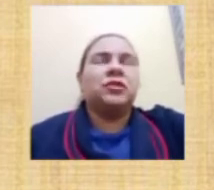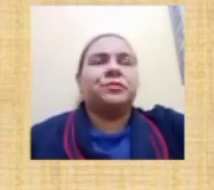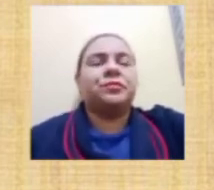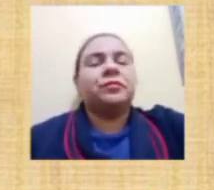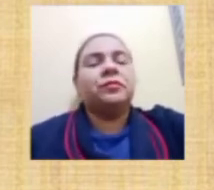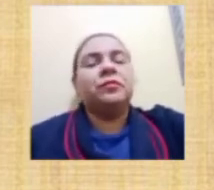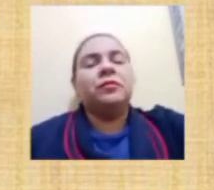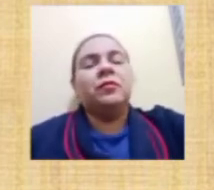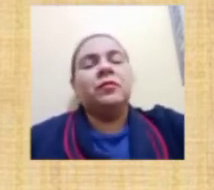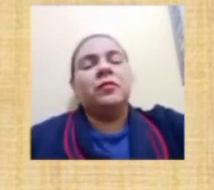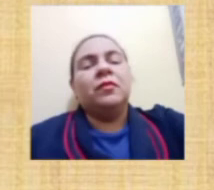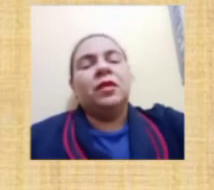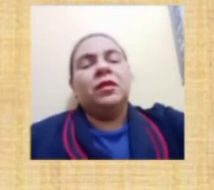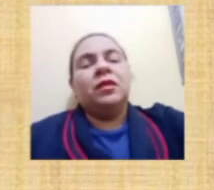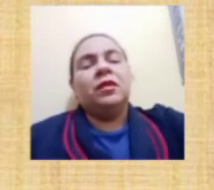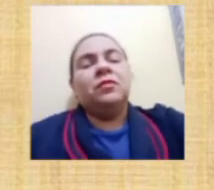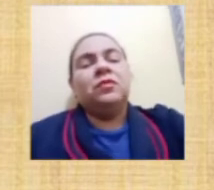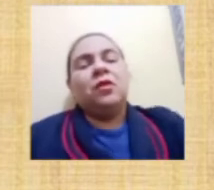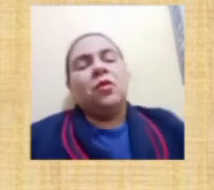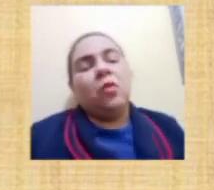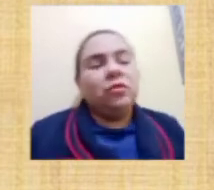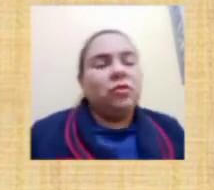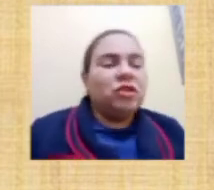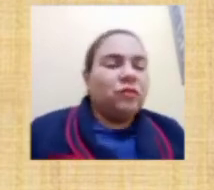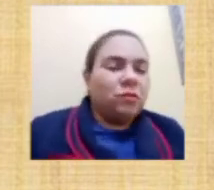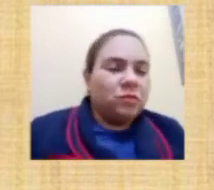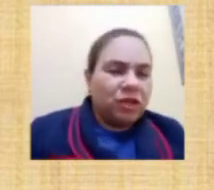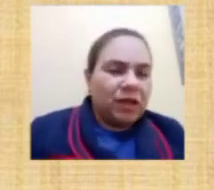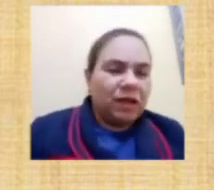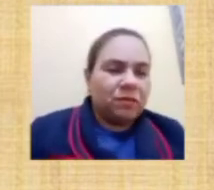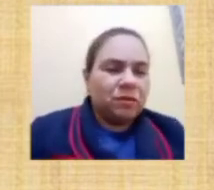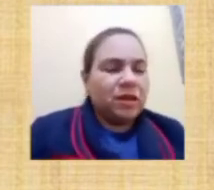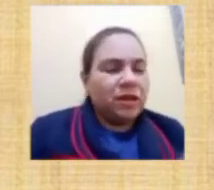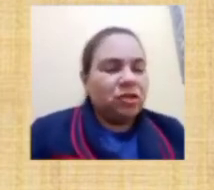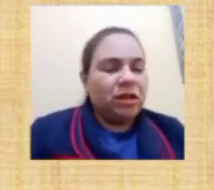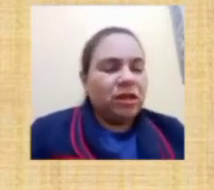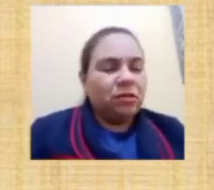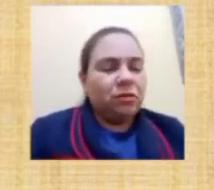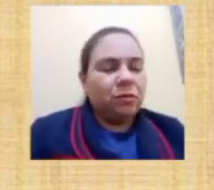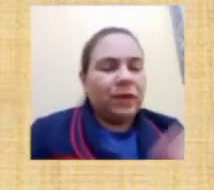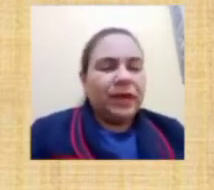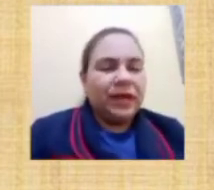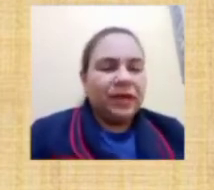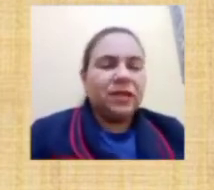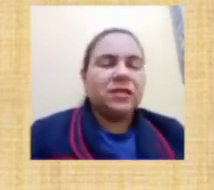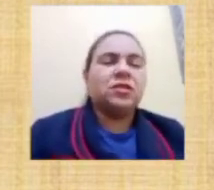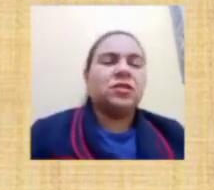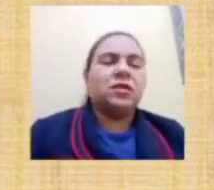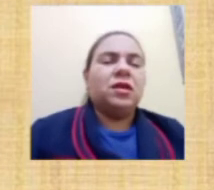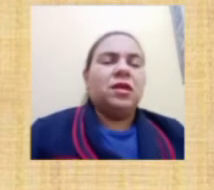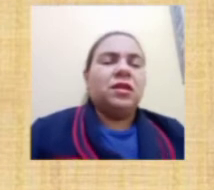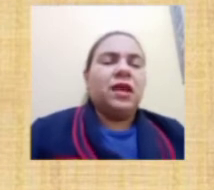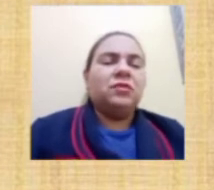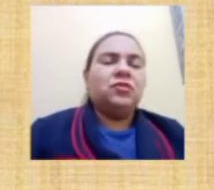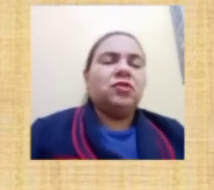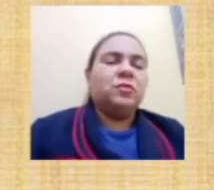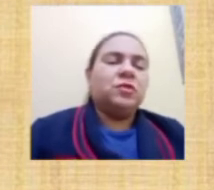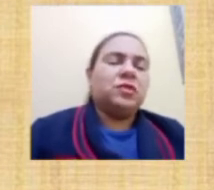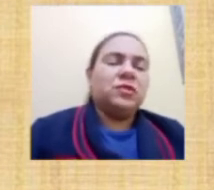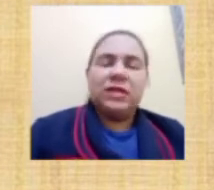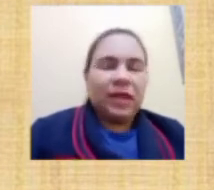Né? Cadê? Espera aí. Aqui, mais 5. O mais da operação, menos 9, mais